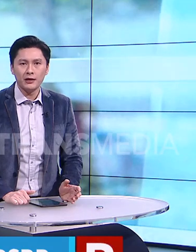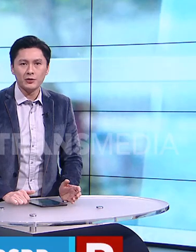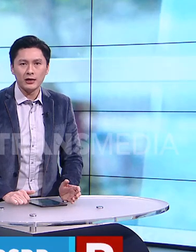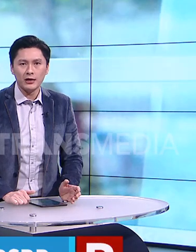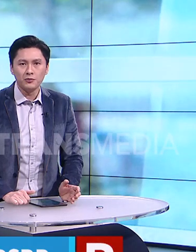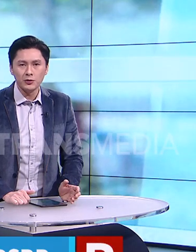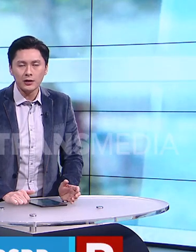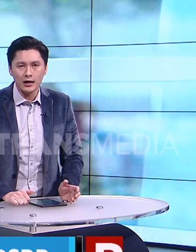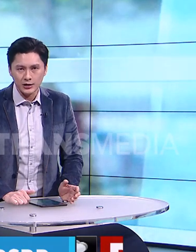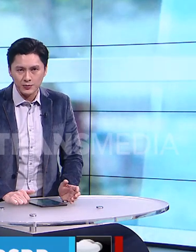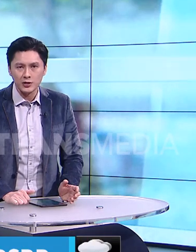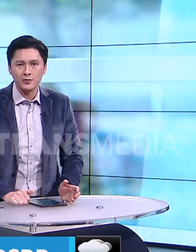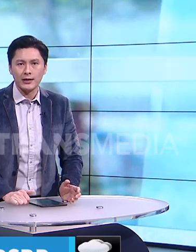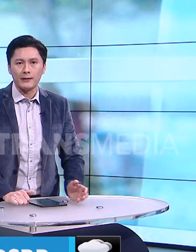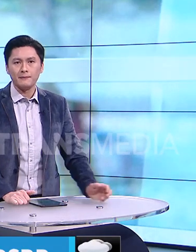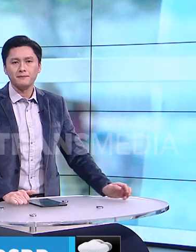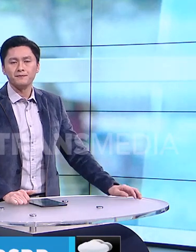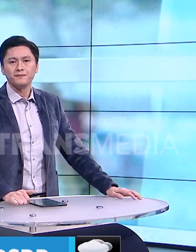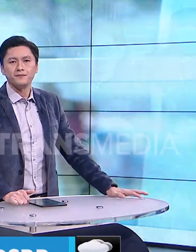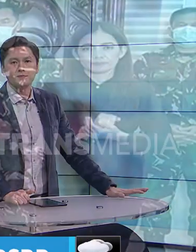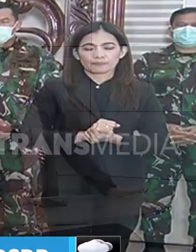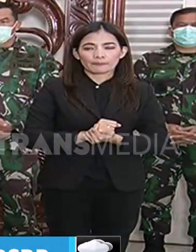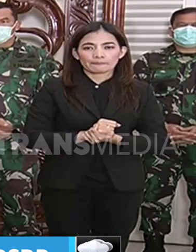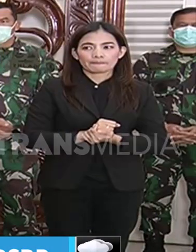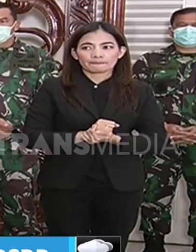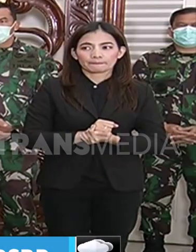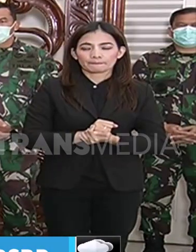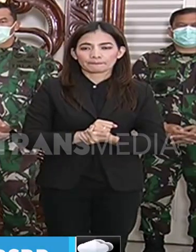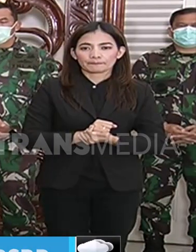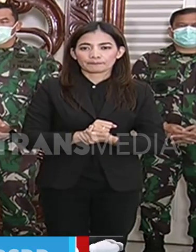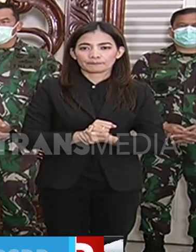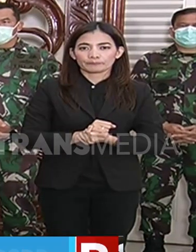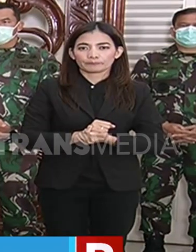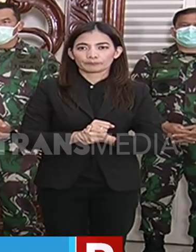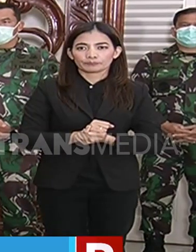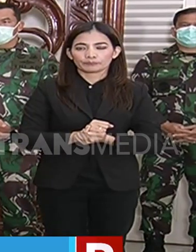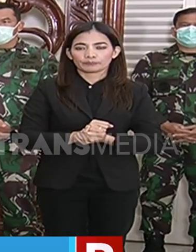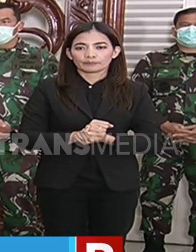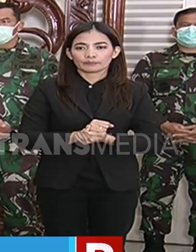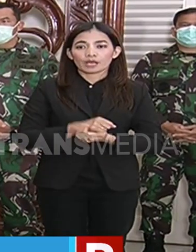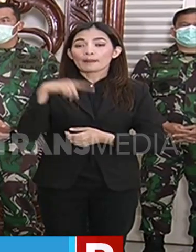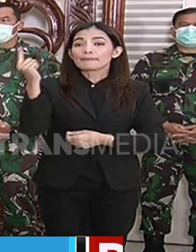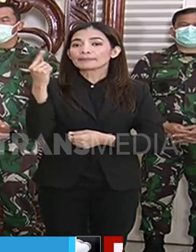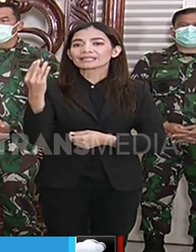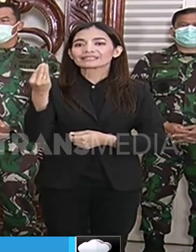Berikut petikan pernyataan Gubernur Anies Baswedan. DKI Jakarta akan